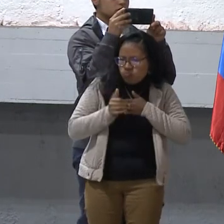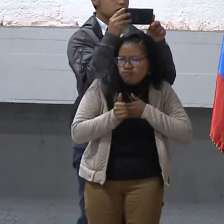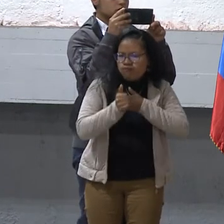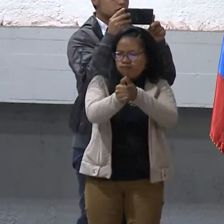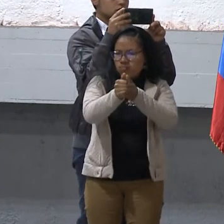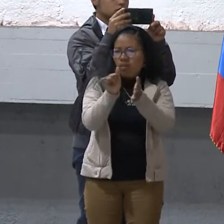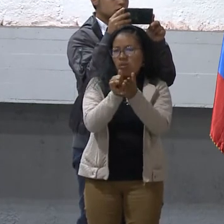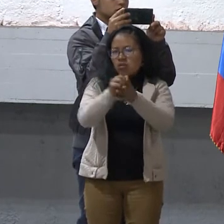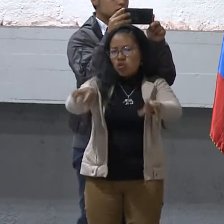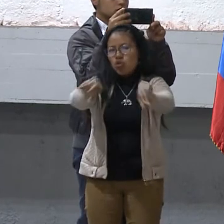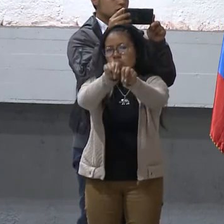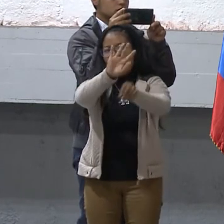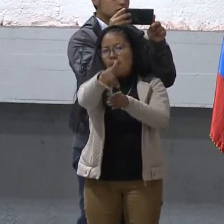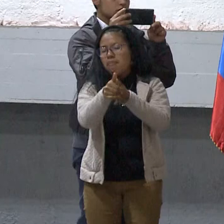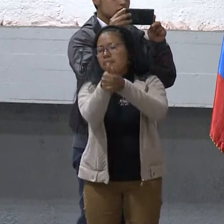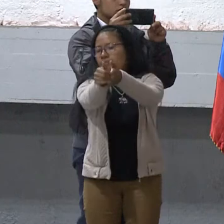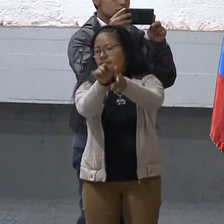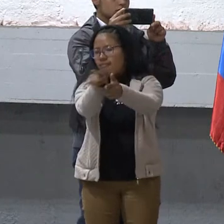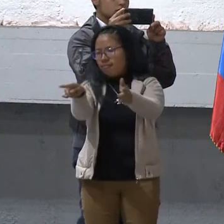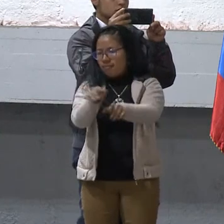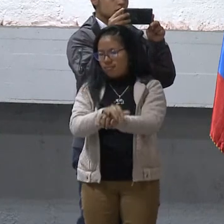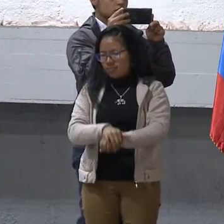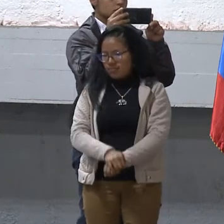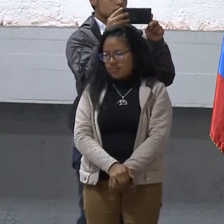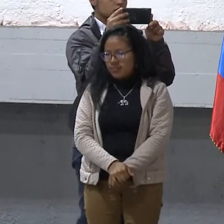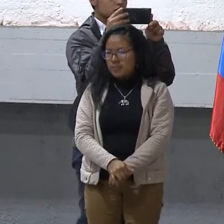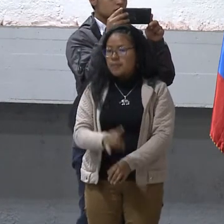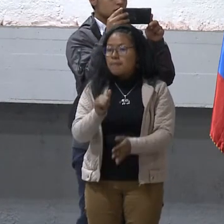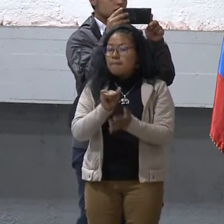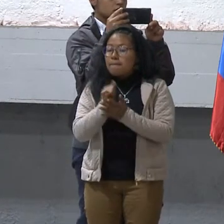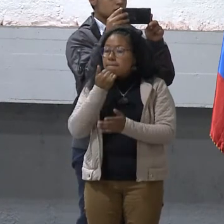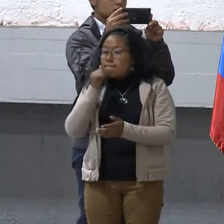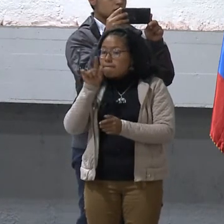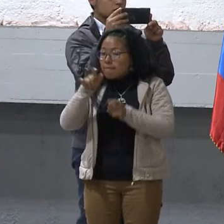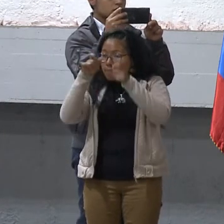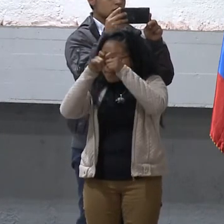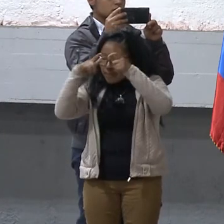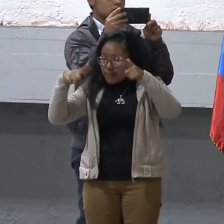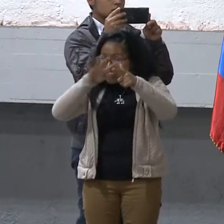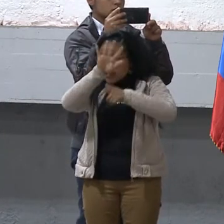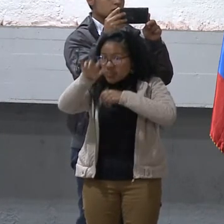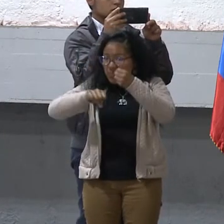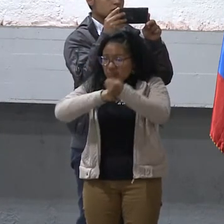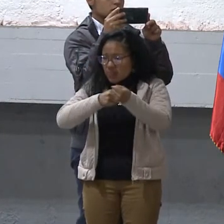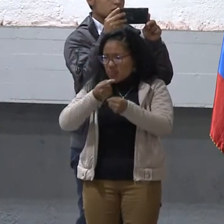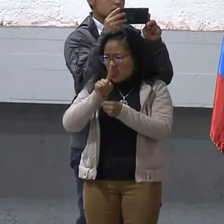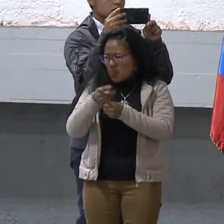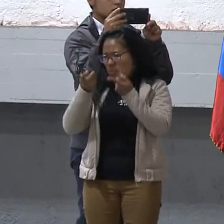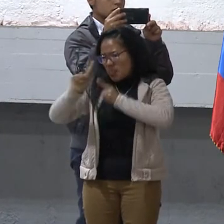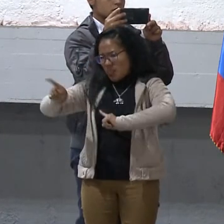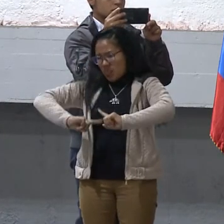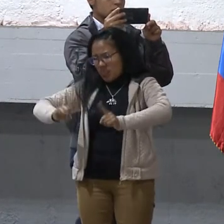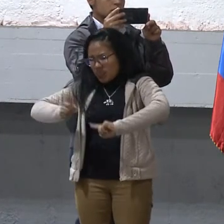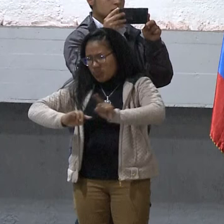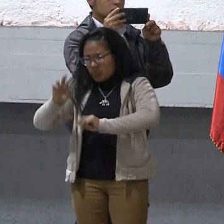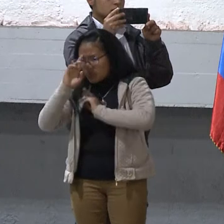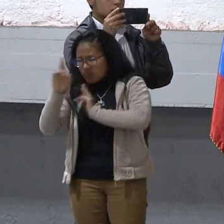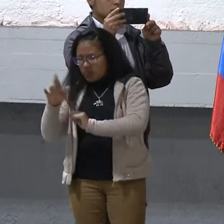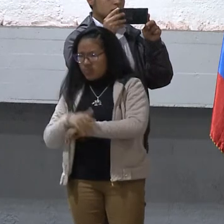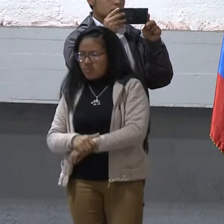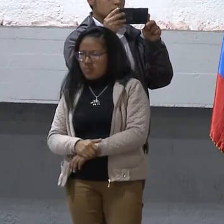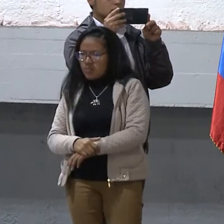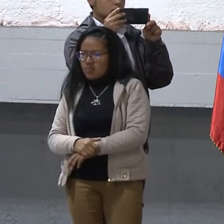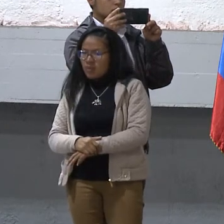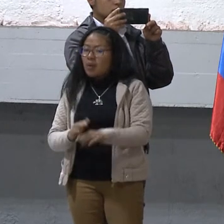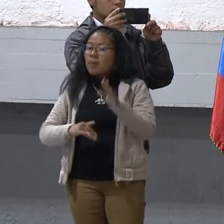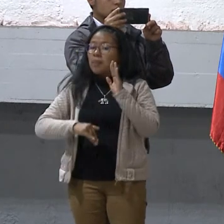esto no significa el aislamiento con el estado sino una relación de coordinación y respeto y máxime si la autonomía nos